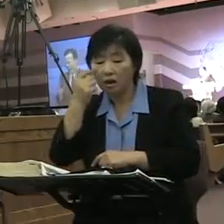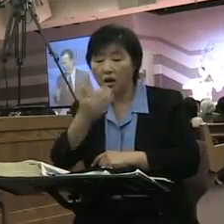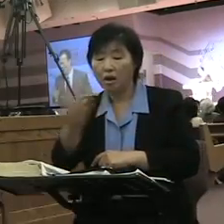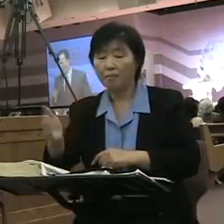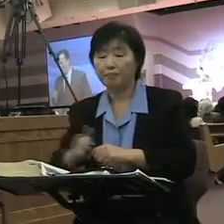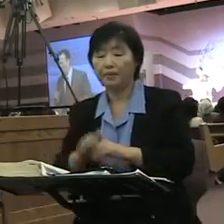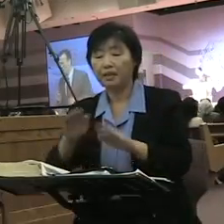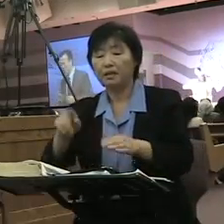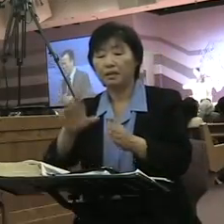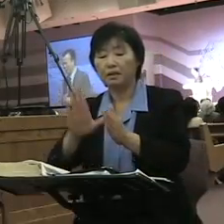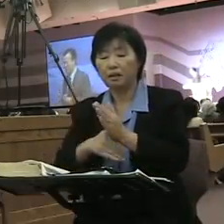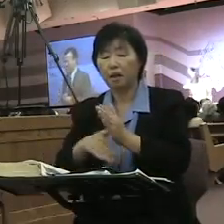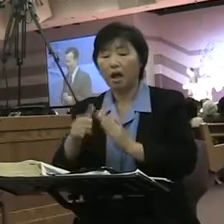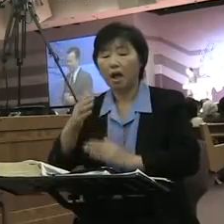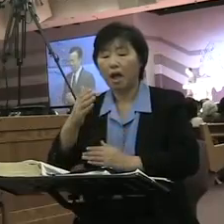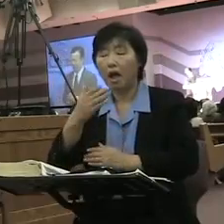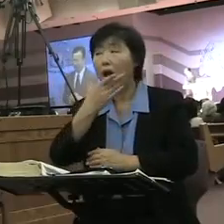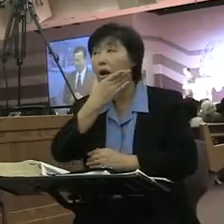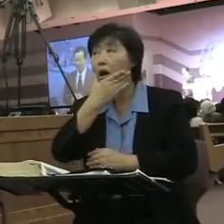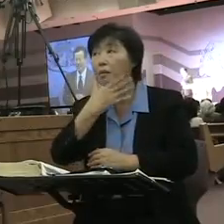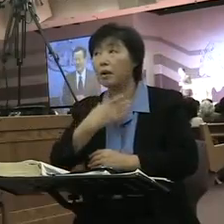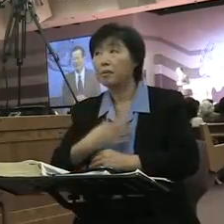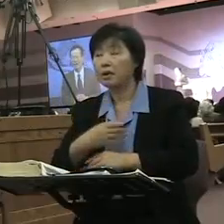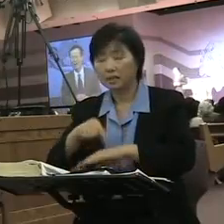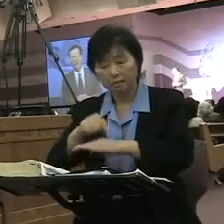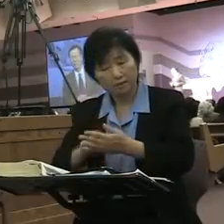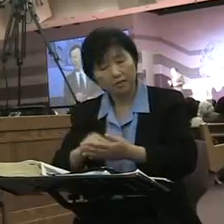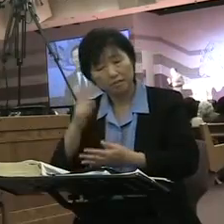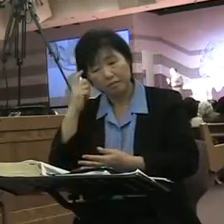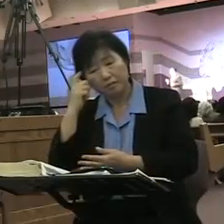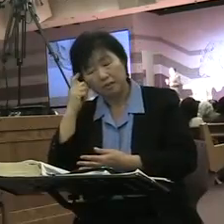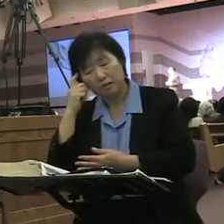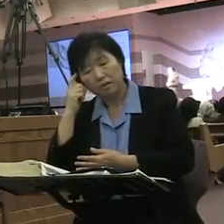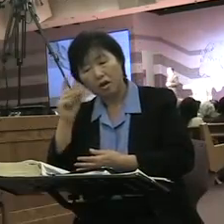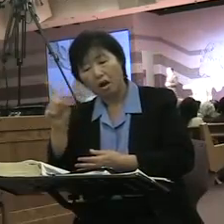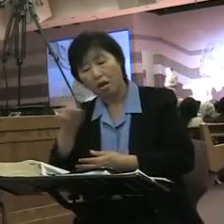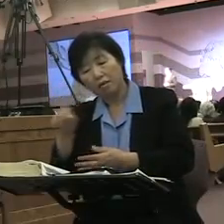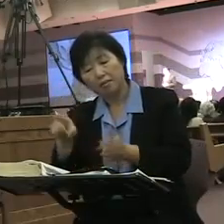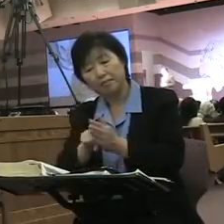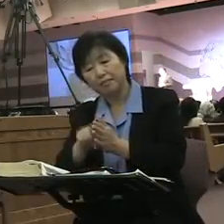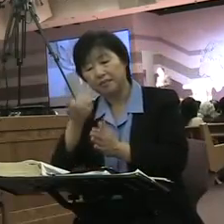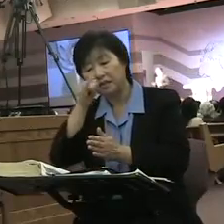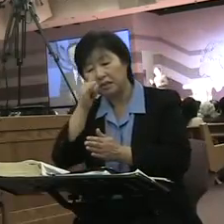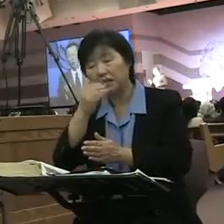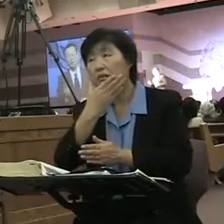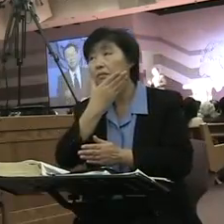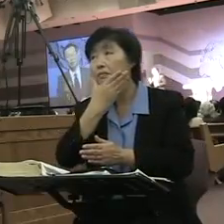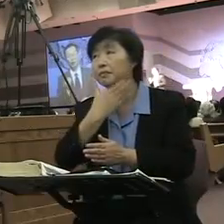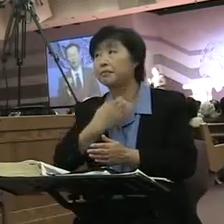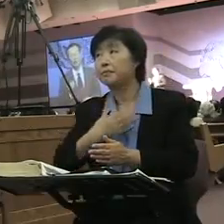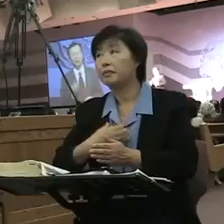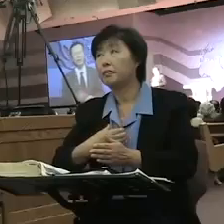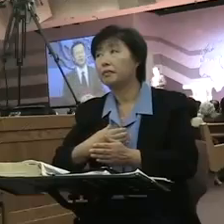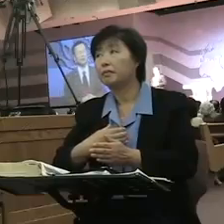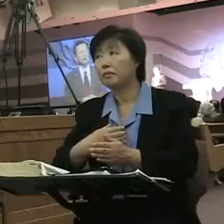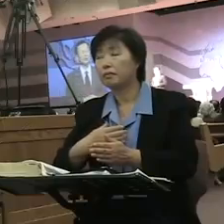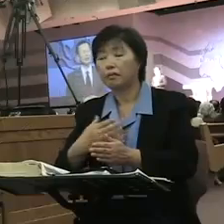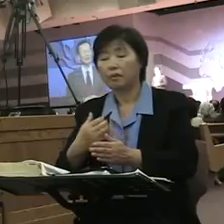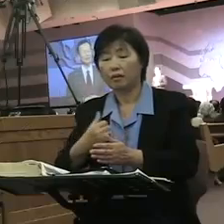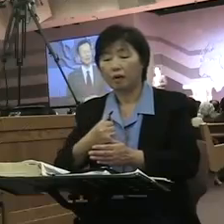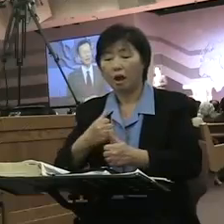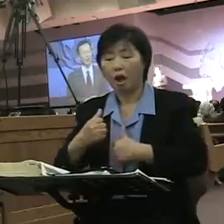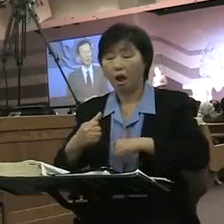여러분, 이때 아브라함의 심정을 한번 생각해 볼까요? 아무리 믿음이 있는 아브라함이었지만 아들을 번제물로 드린다는